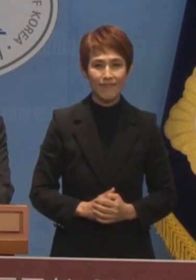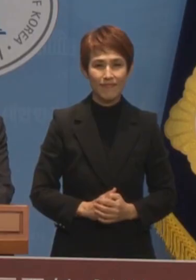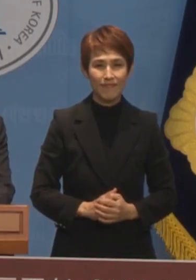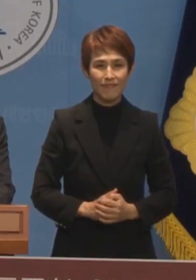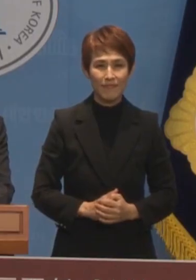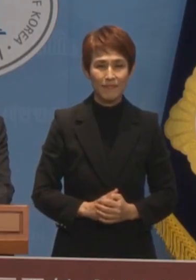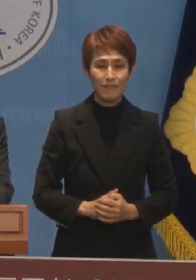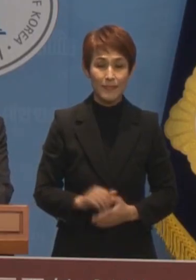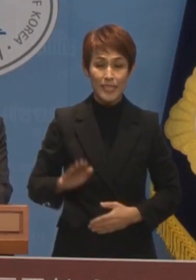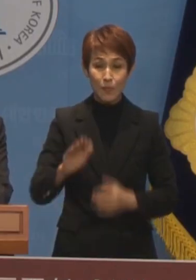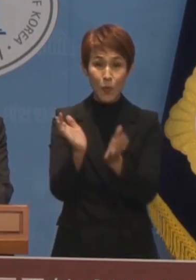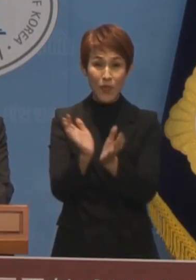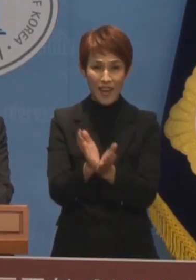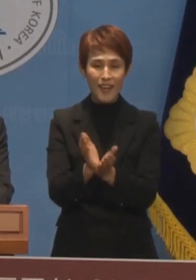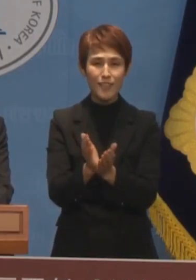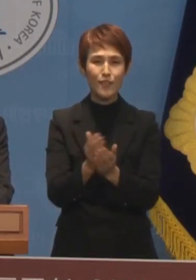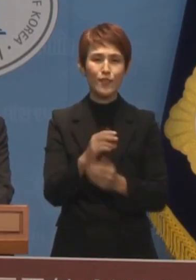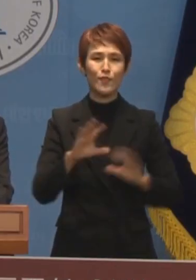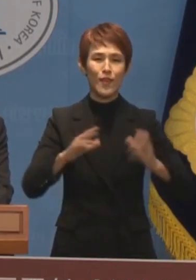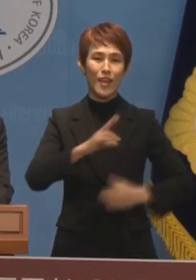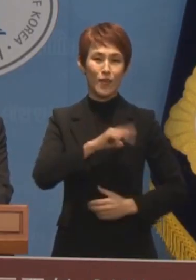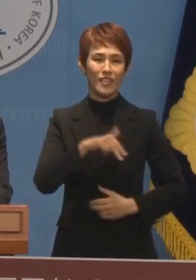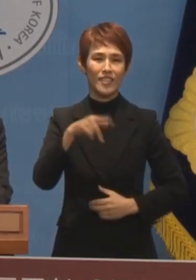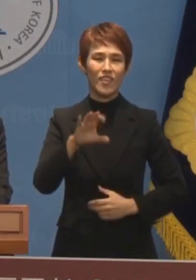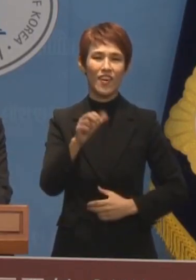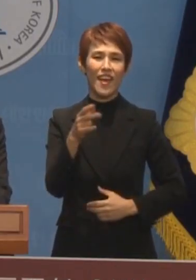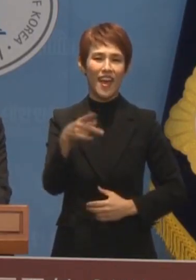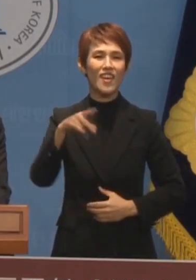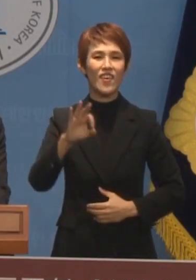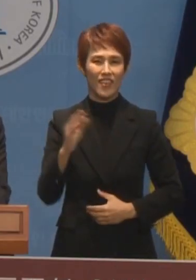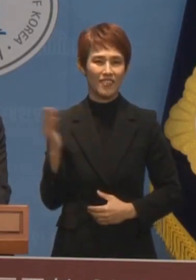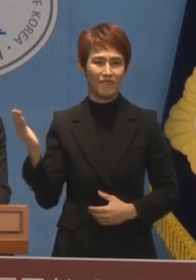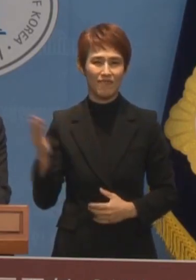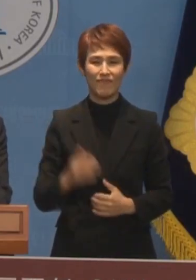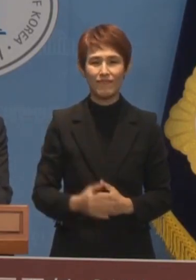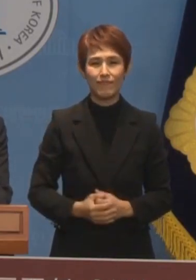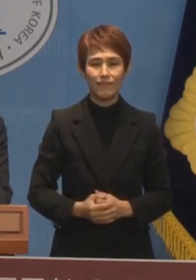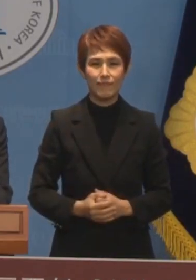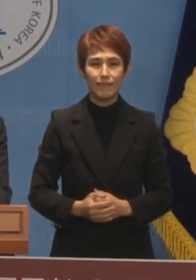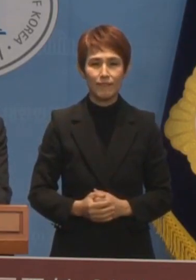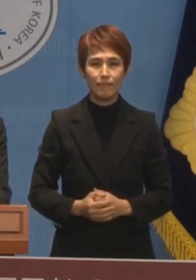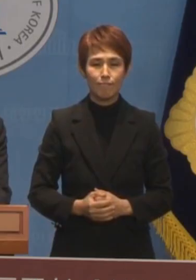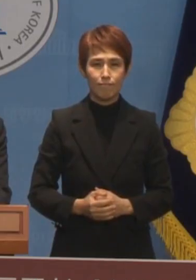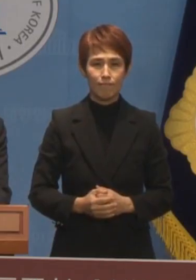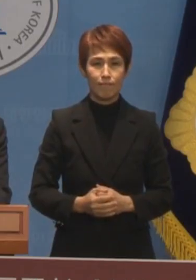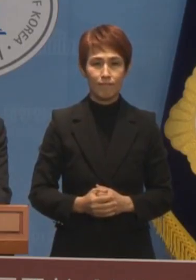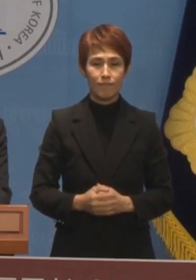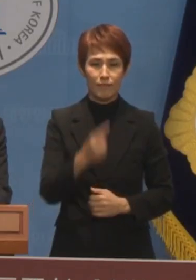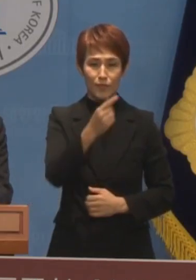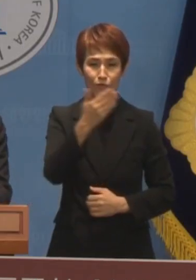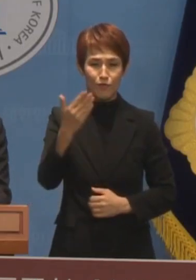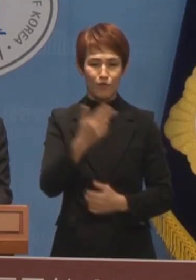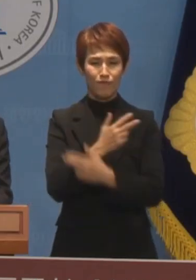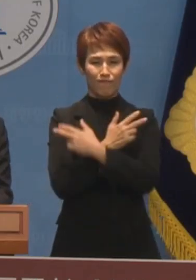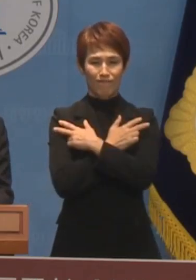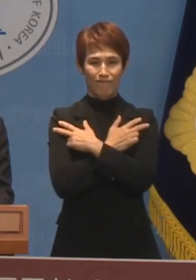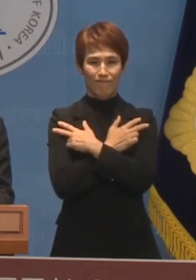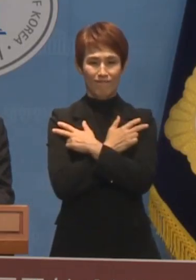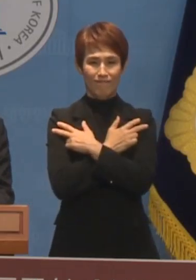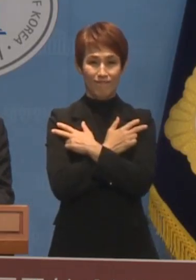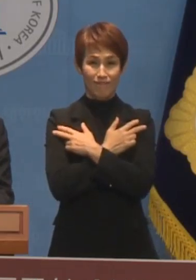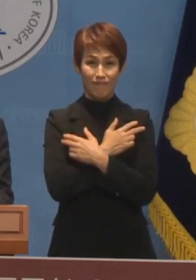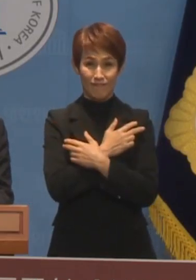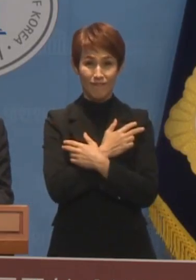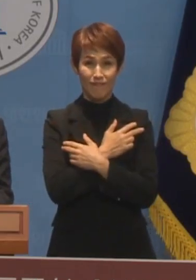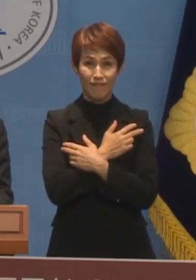예, 진보당 노동자 국회의원 정혜경입니다. 제복 입은 소방 영웅 여러분과